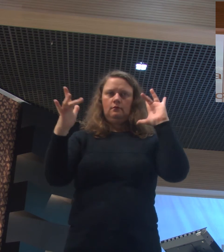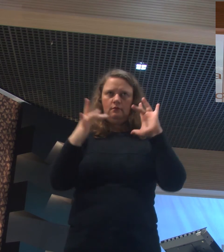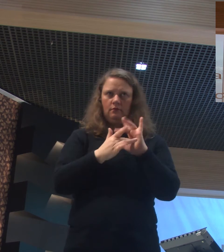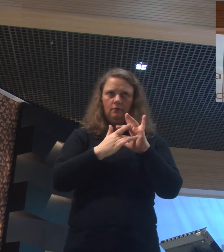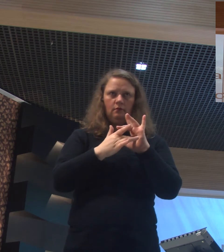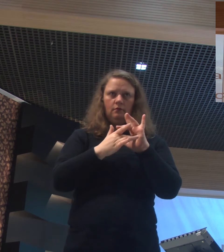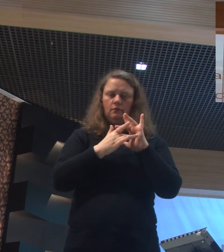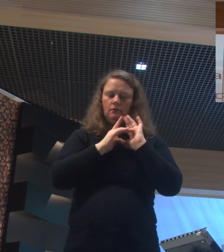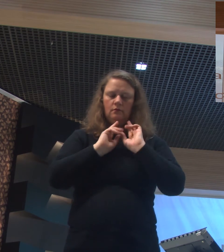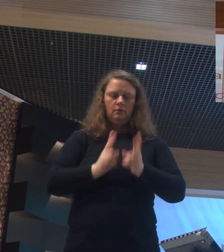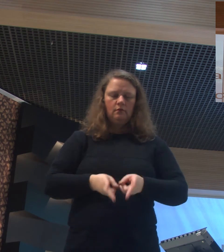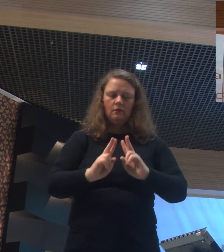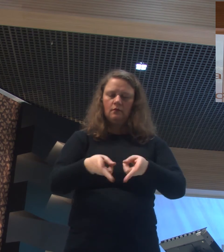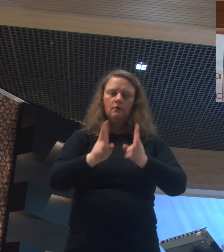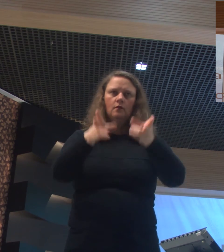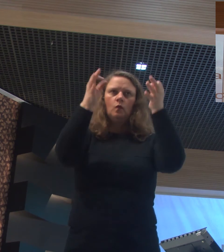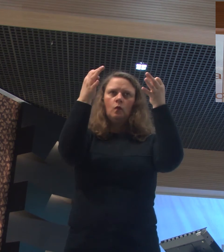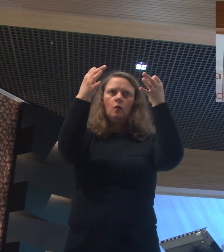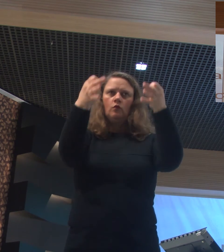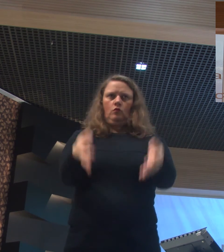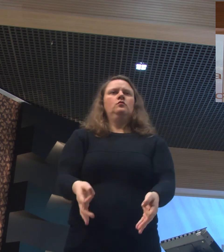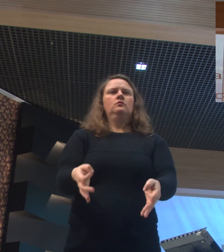foi absolutamente justo,